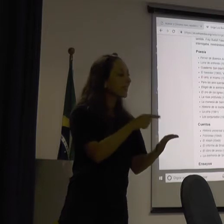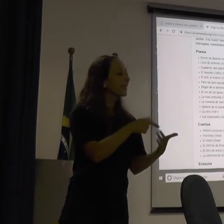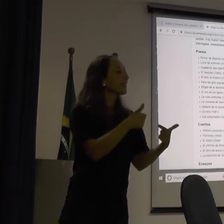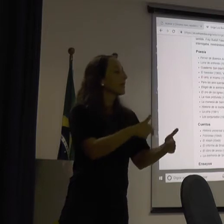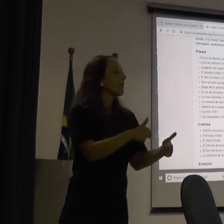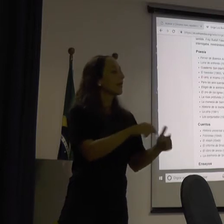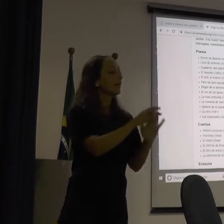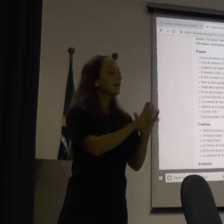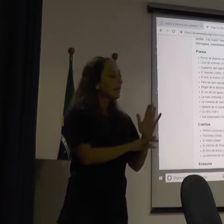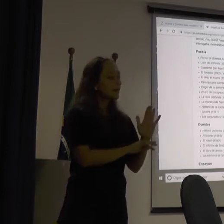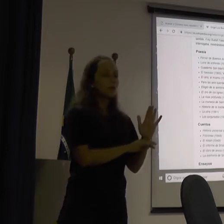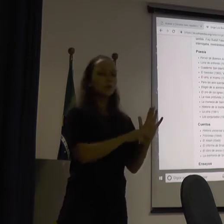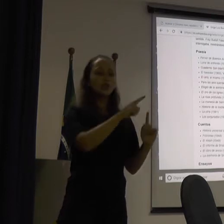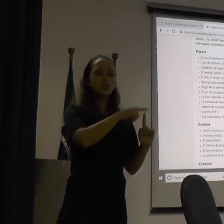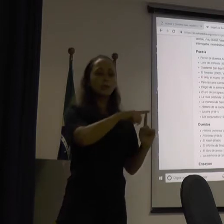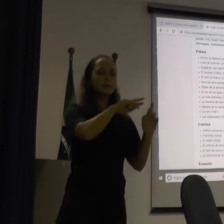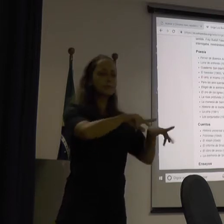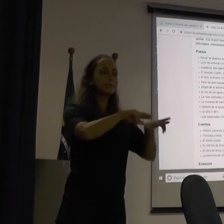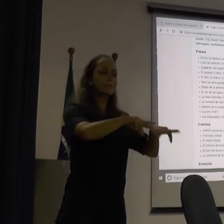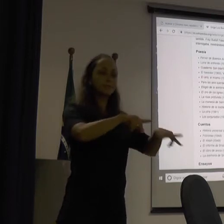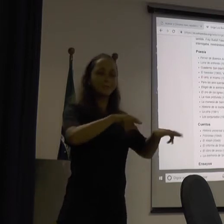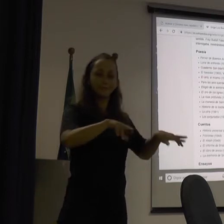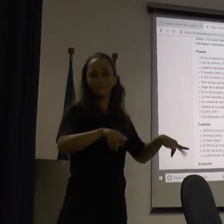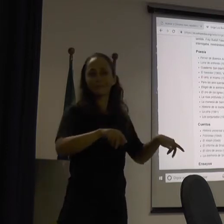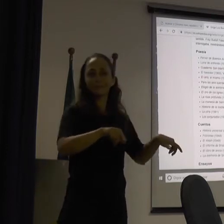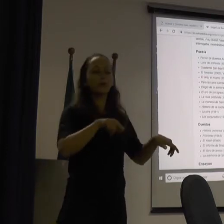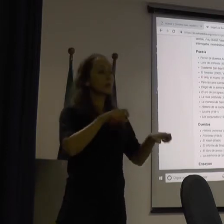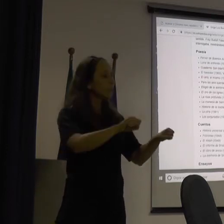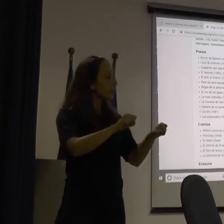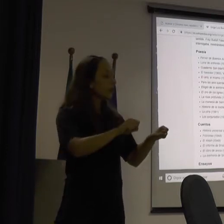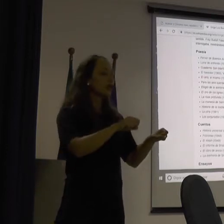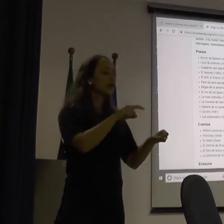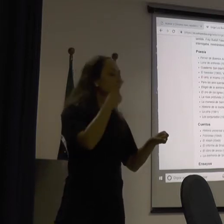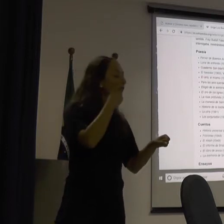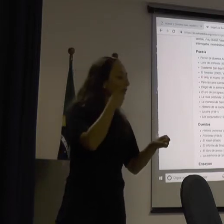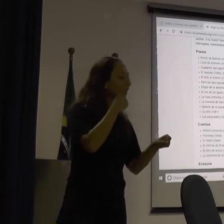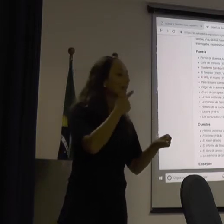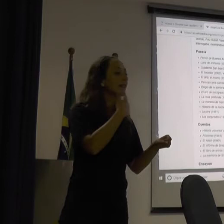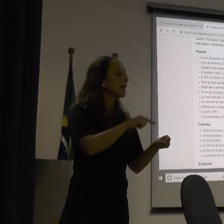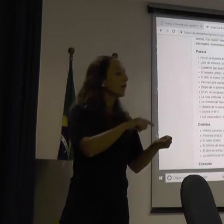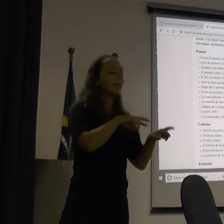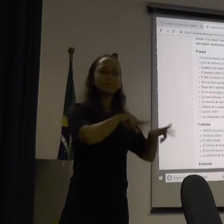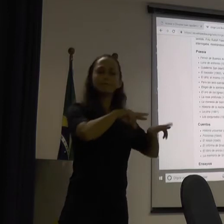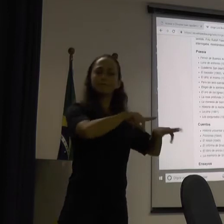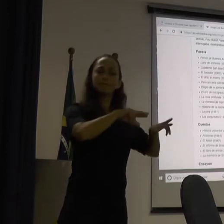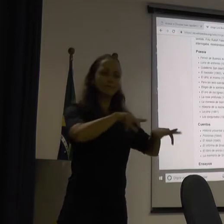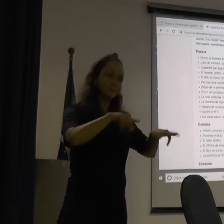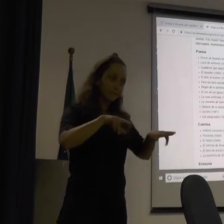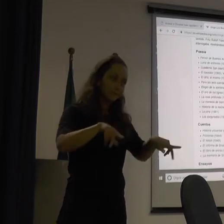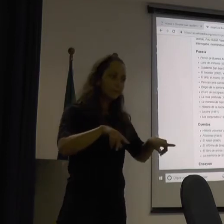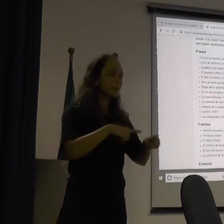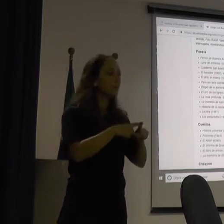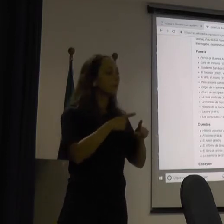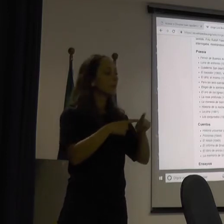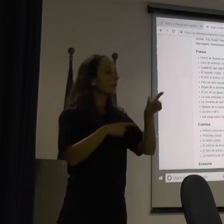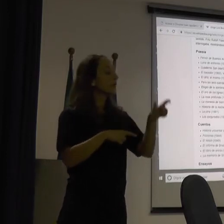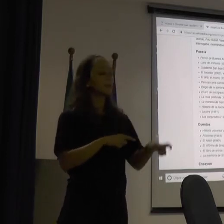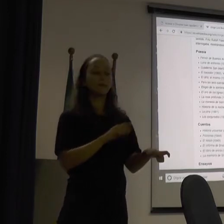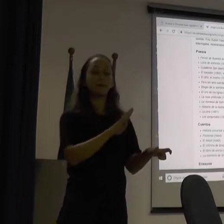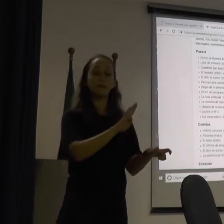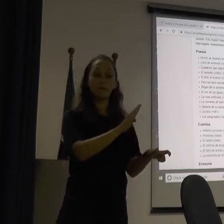texto. Então nele eu podia encontrar praticamente todas as línguas, praticamente, embora ele tenha feito